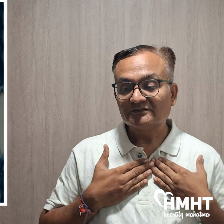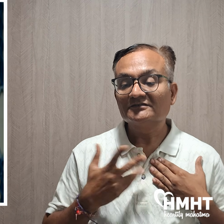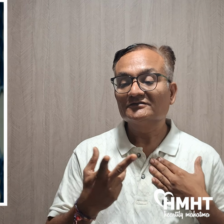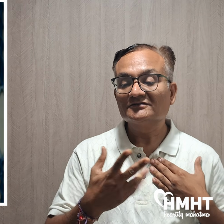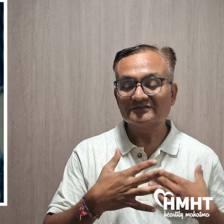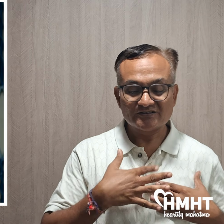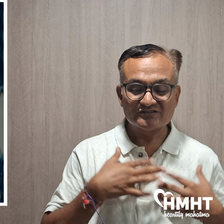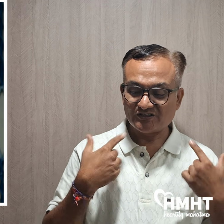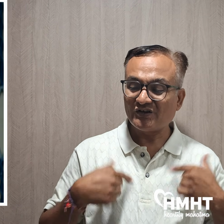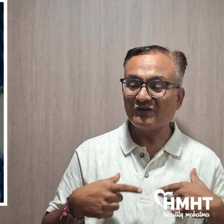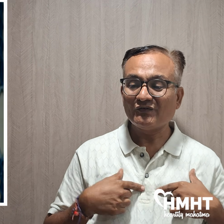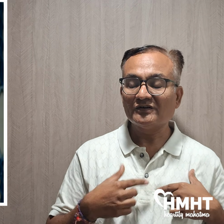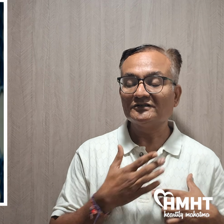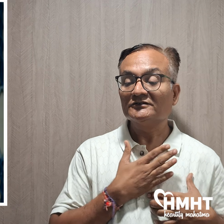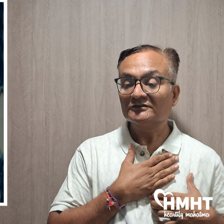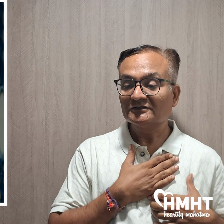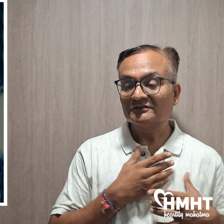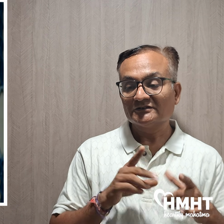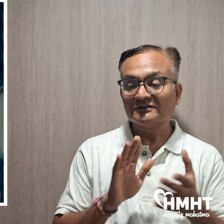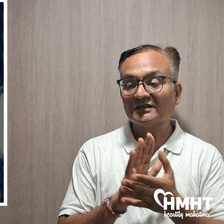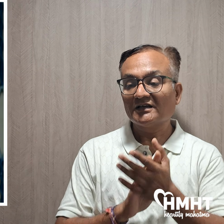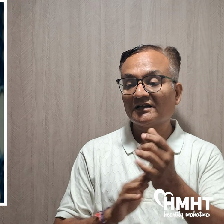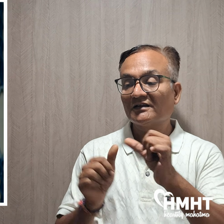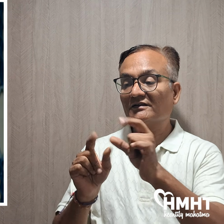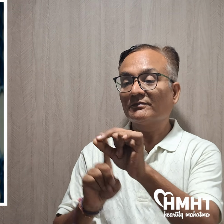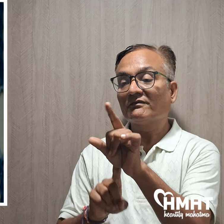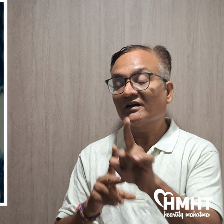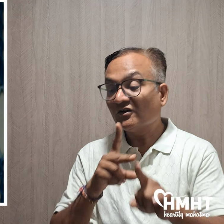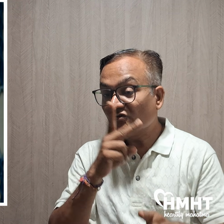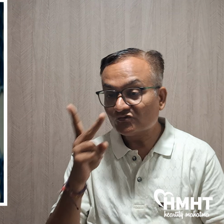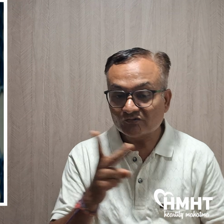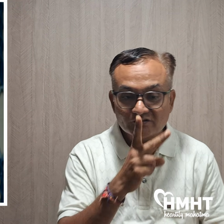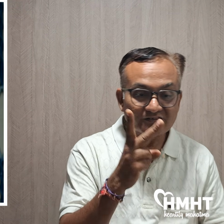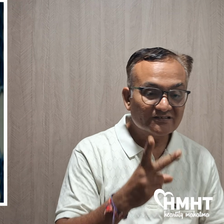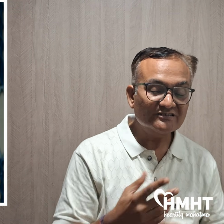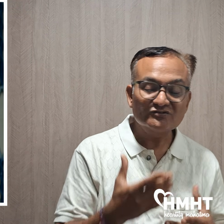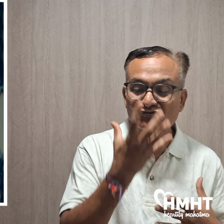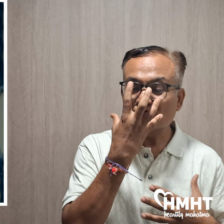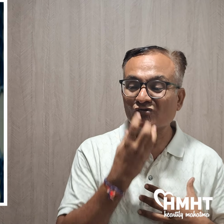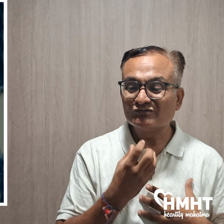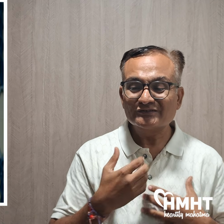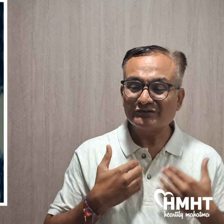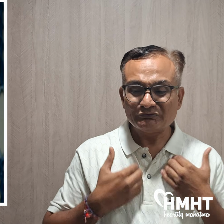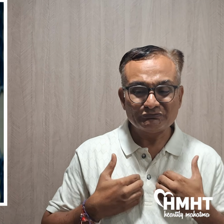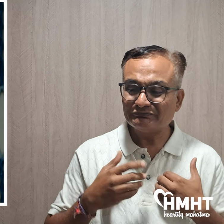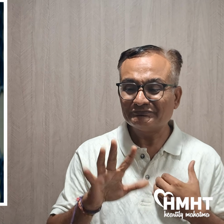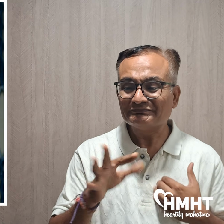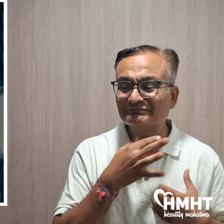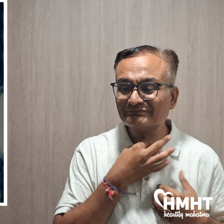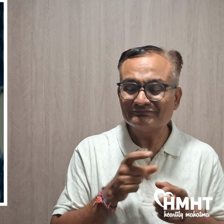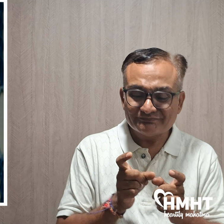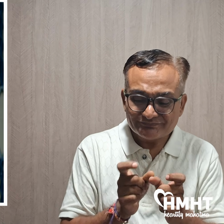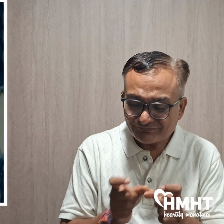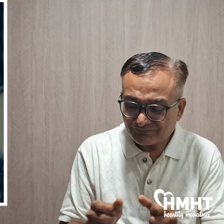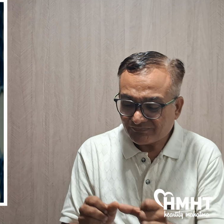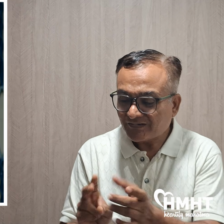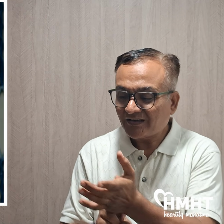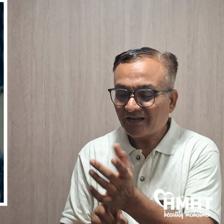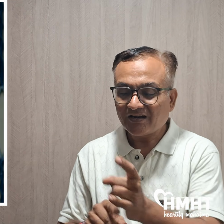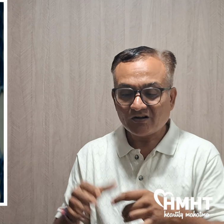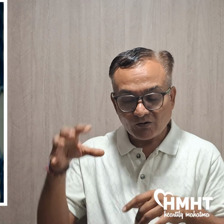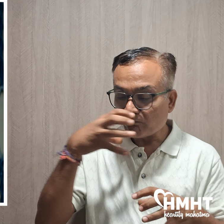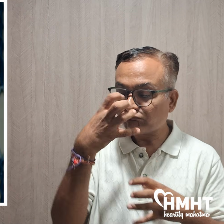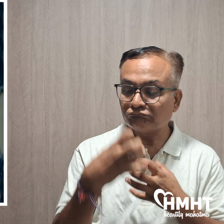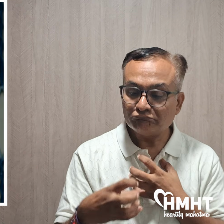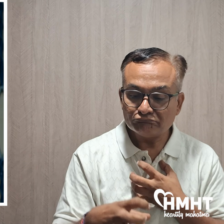આ સુખ જ, જીવ માત્ર સુખને જ શોધે છે. જન્મ્યો ત્યારથી આવડું બચ્ચું હોય તે સુખ ગમે છે, દુઃખ ગમતું નથી. આમ તો કીડી હોય